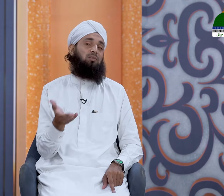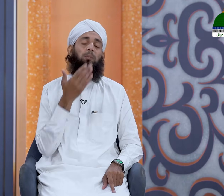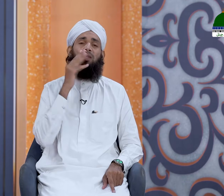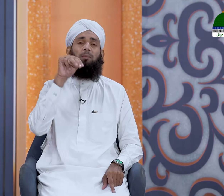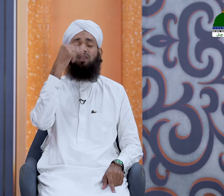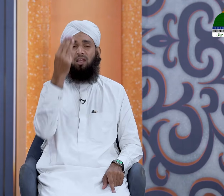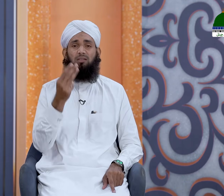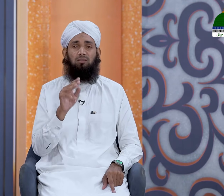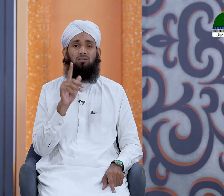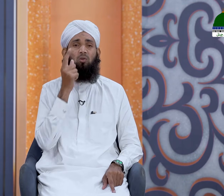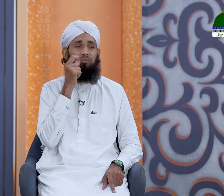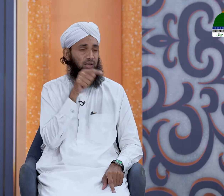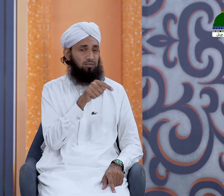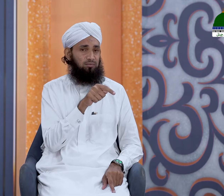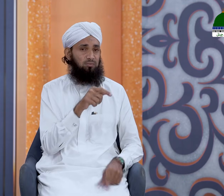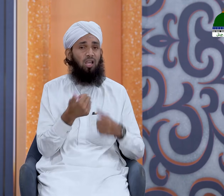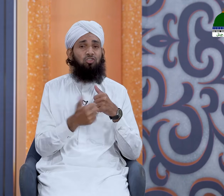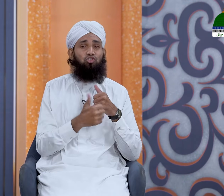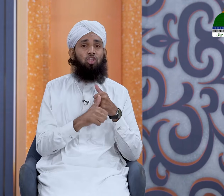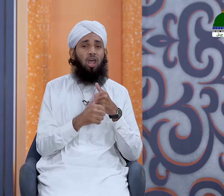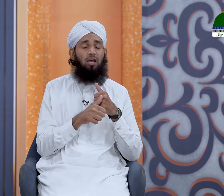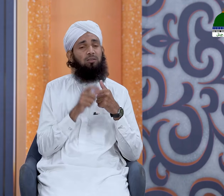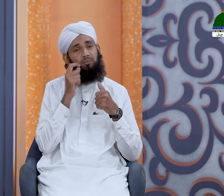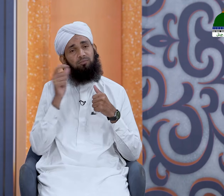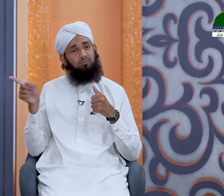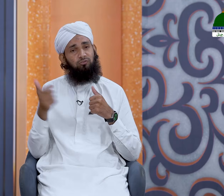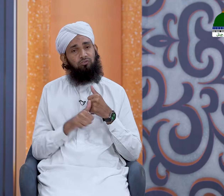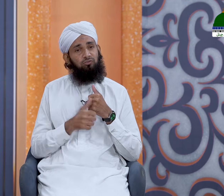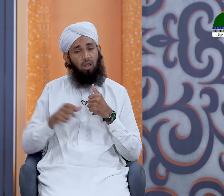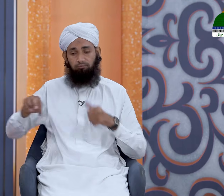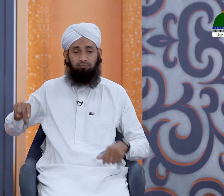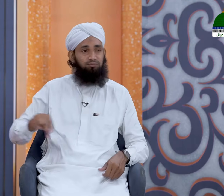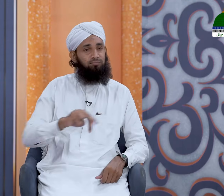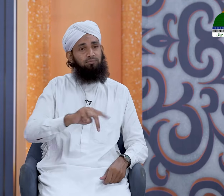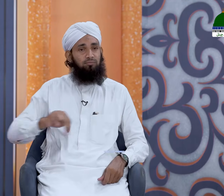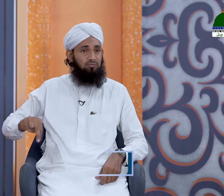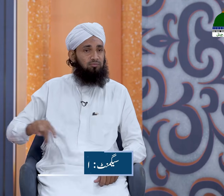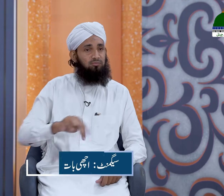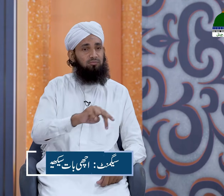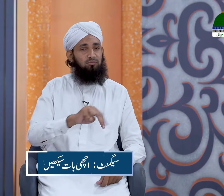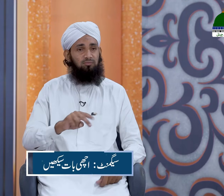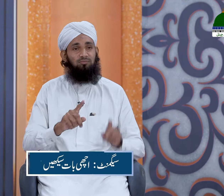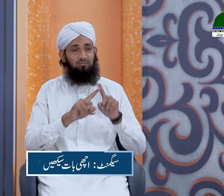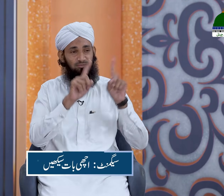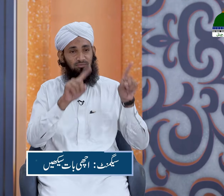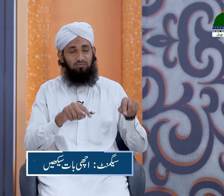کو بھٹی یعنی شراب خانے میں آتے جاتے دیکھ کر اسے شراب خور یعنی شراب پینے والا گمان کیا تو